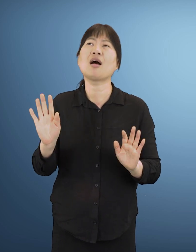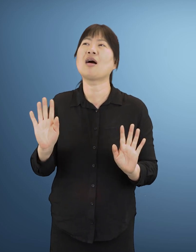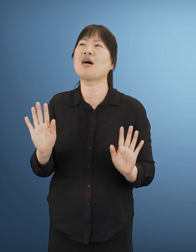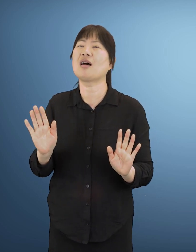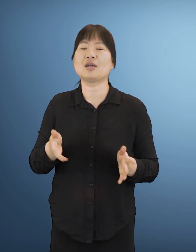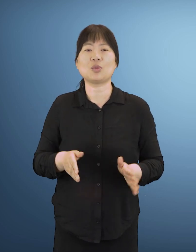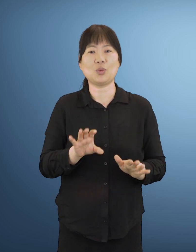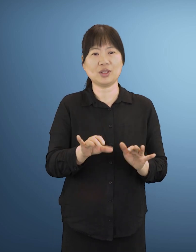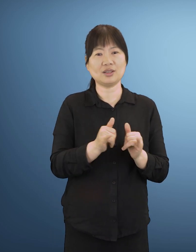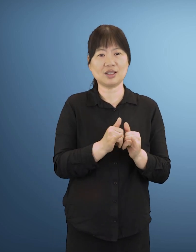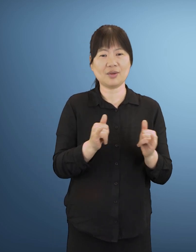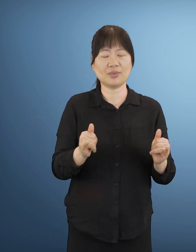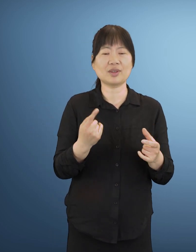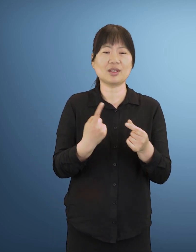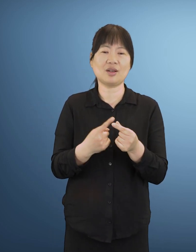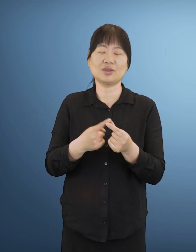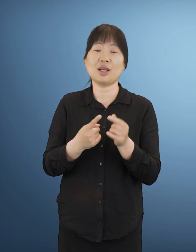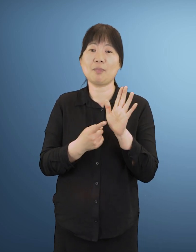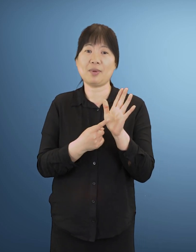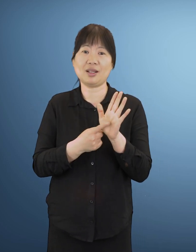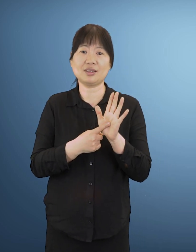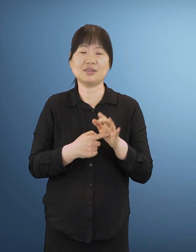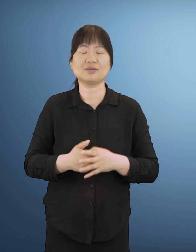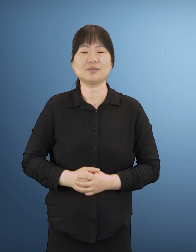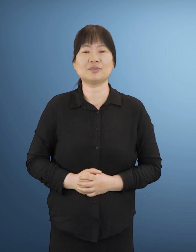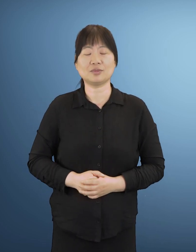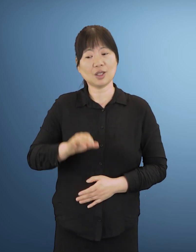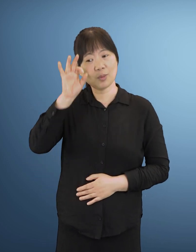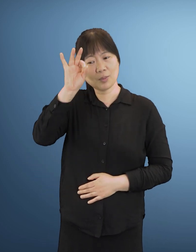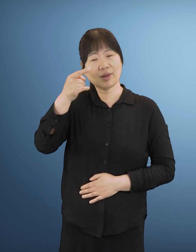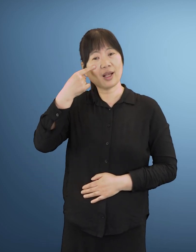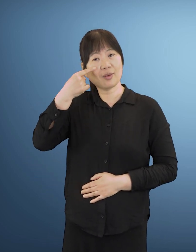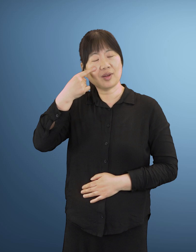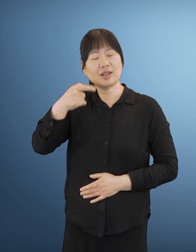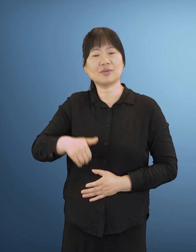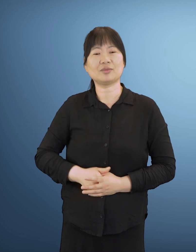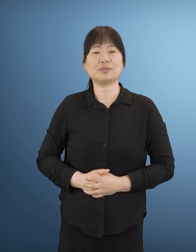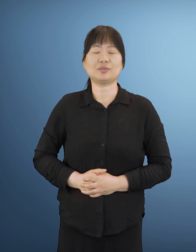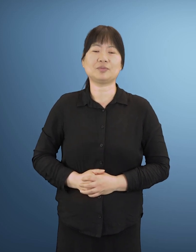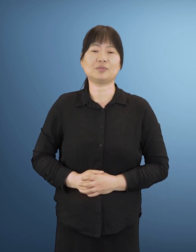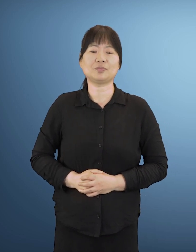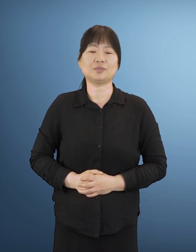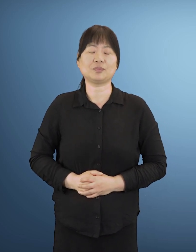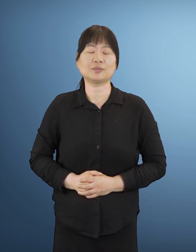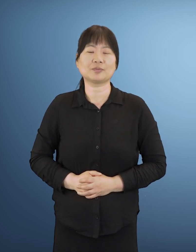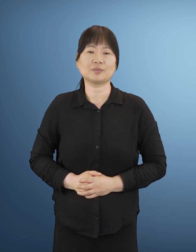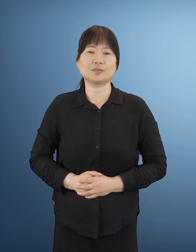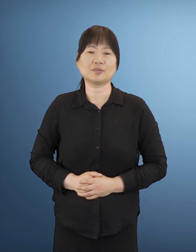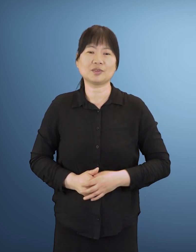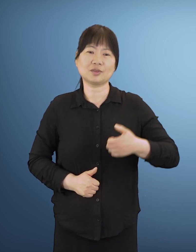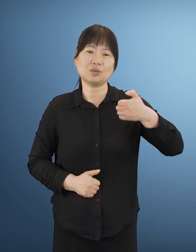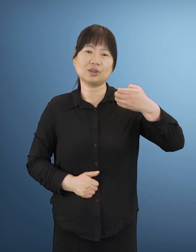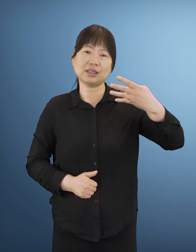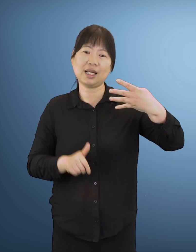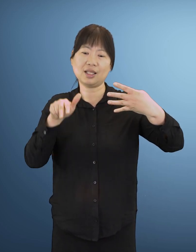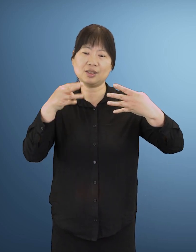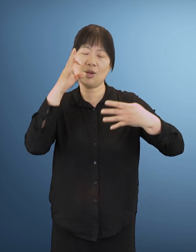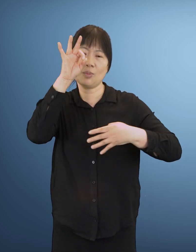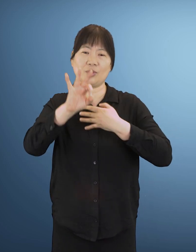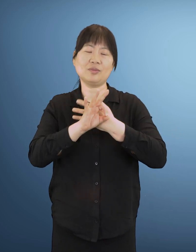고향 사람들의 첫 번째 반응이에요. 보십시다. 이렇게 되어 있습니다. 54절을 보면